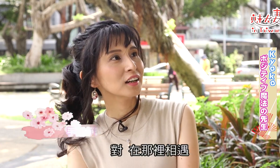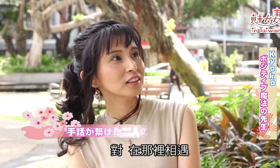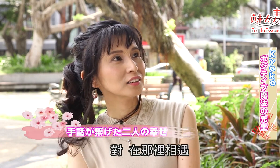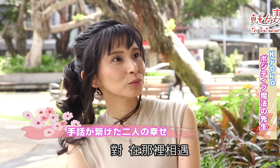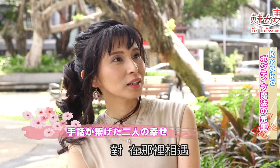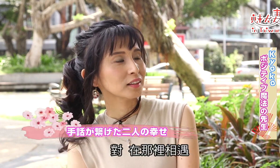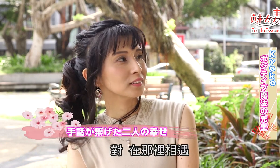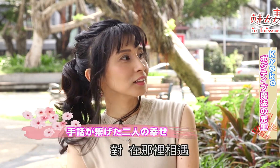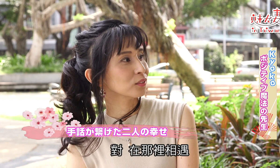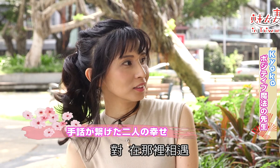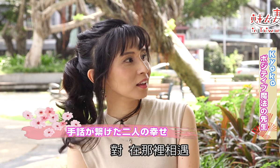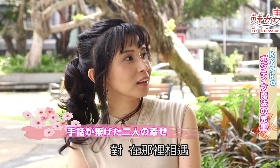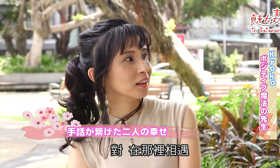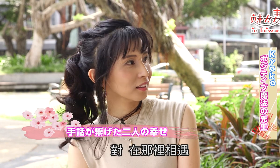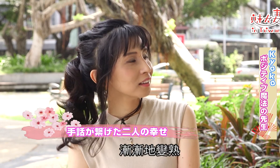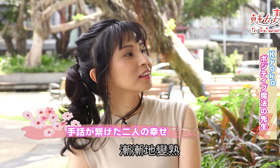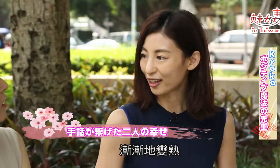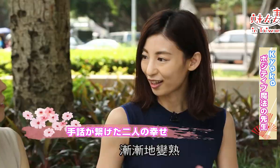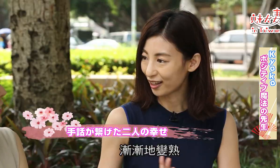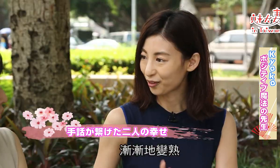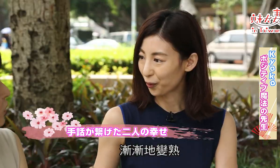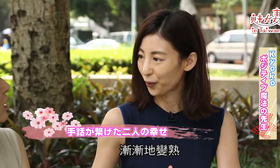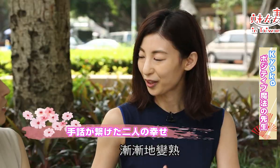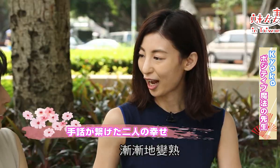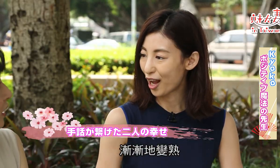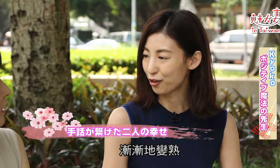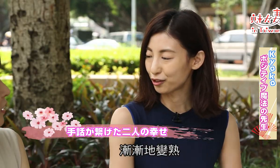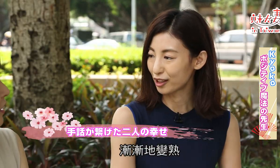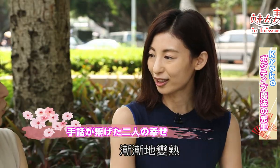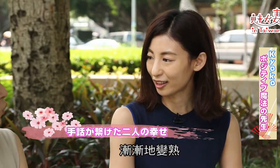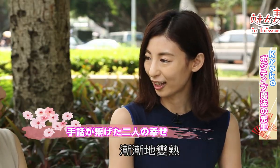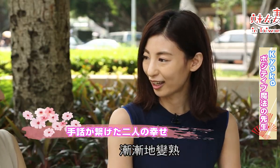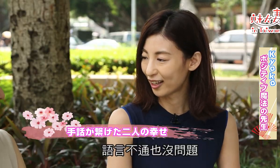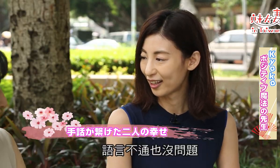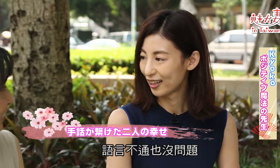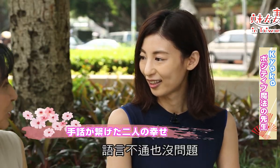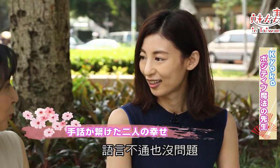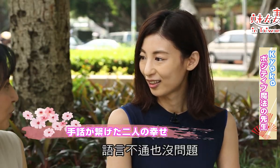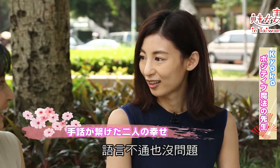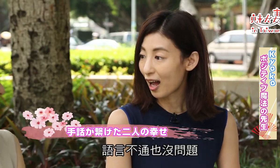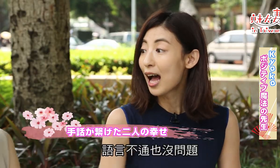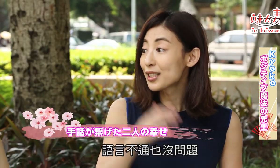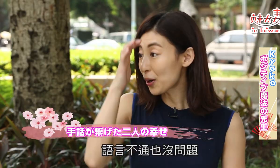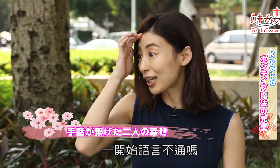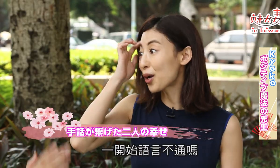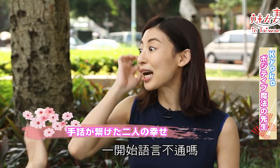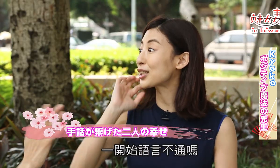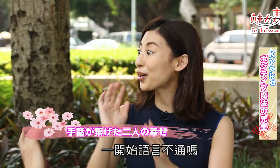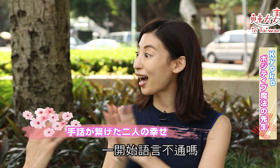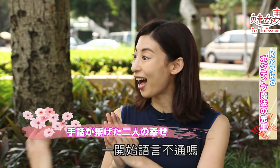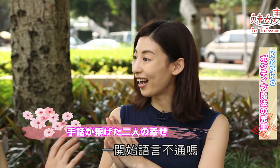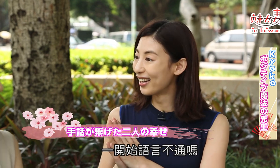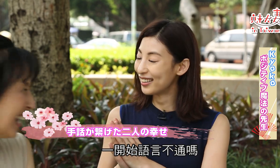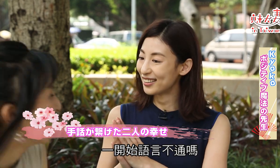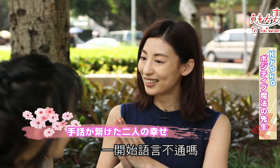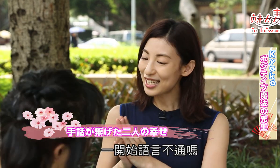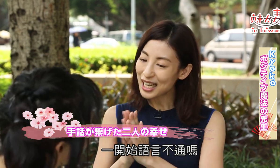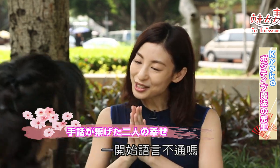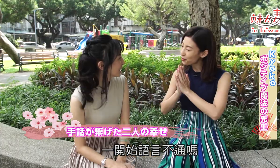会いの場だったので、はい、 そこでだんだんと仲良くなって、 そうですね、言葉が通じなくてもみたいな。 そっかそっかそっか、 そうなんですけどね。 え、最